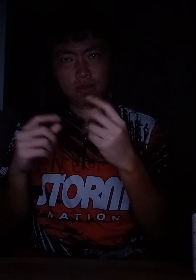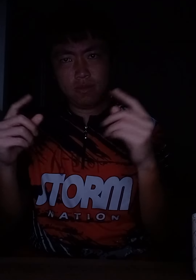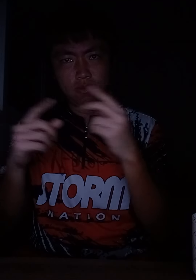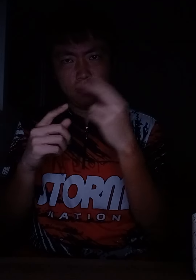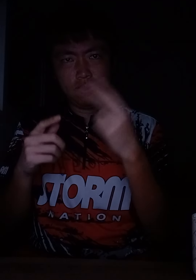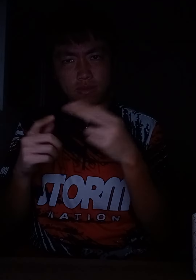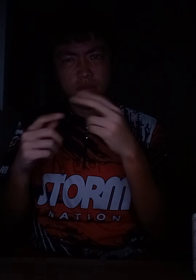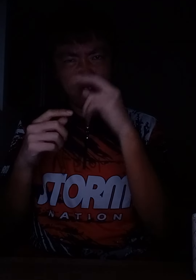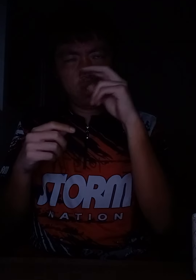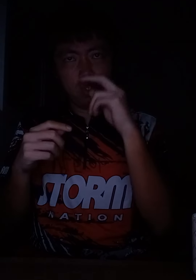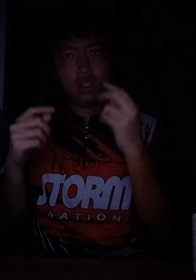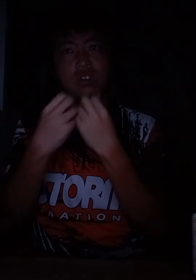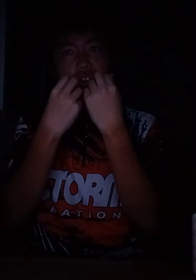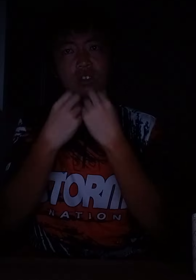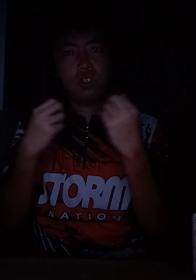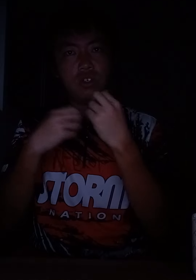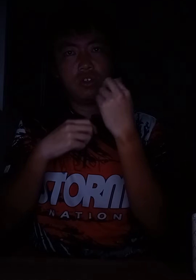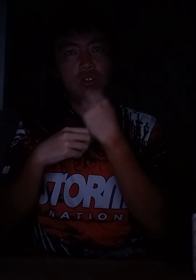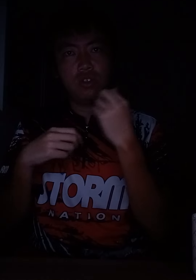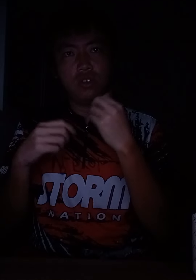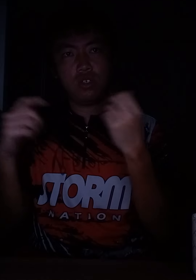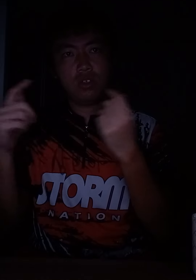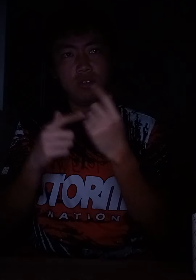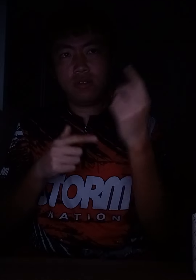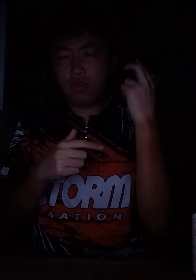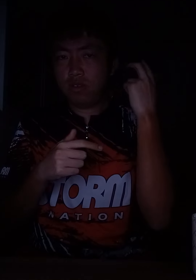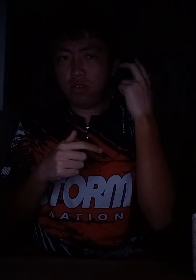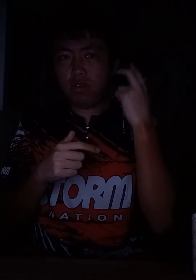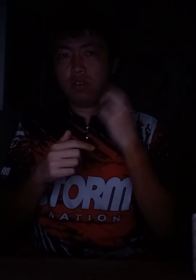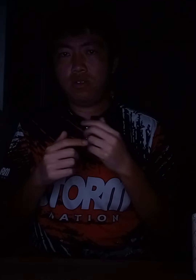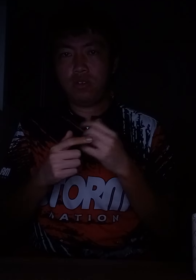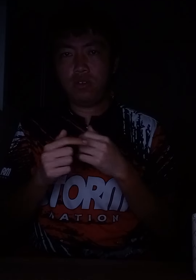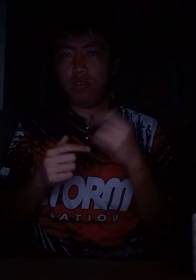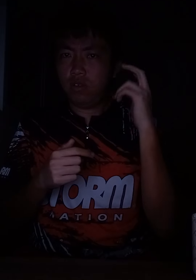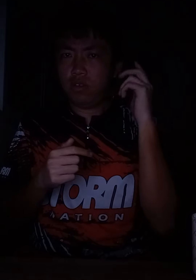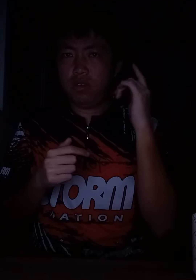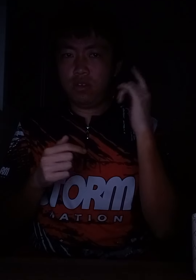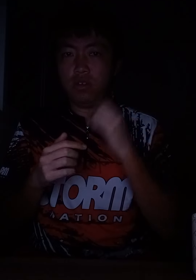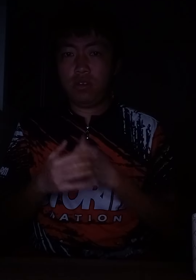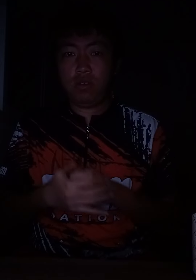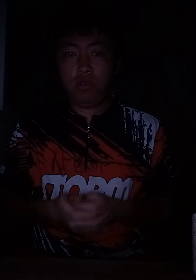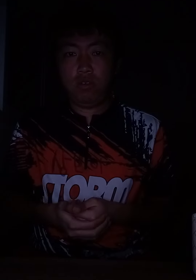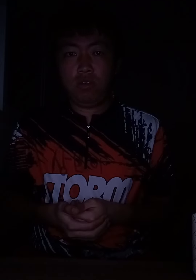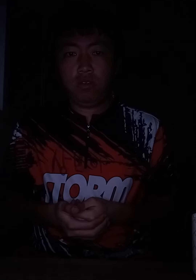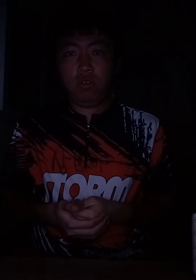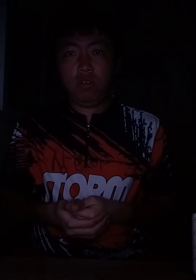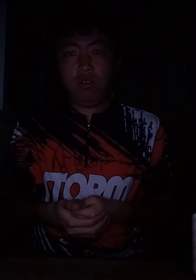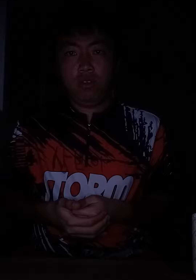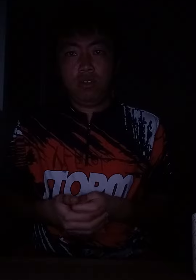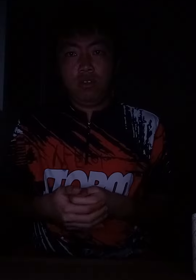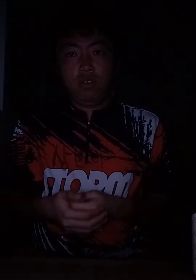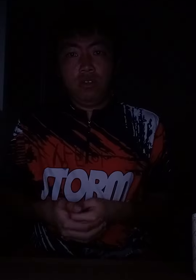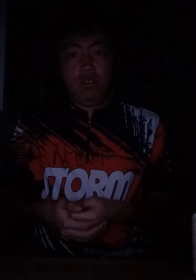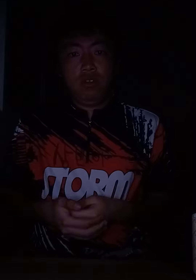분들은 턱스크라고 이제 턱에만 걸고 전화 통화하시는 분들이 좀 간혹 있습니다. 예, 그렇군요. 그러면